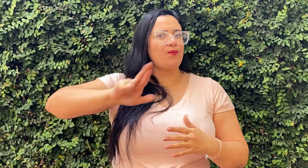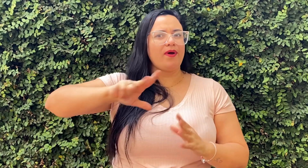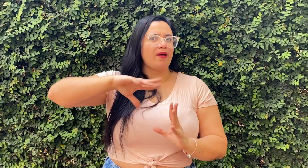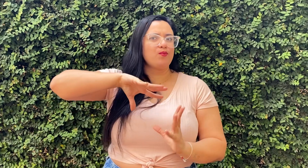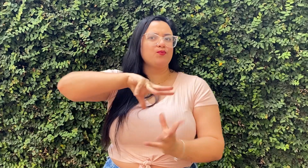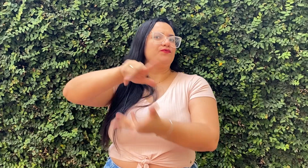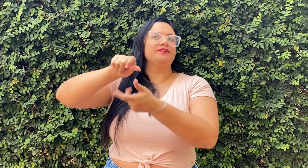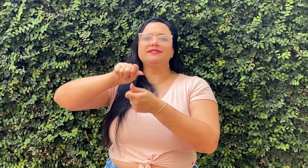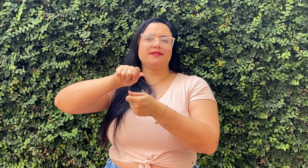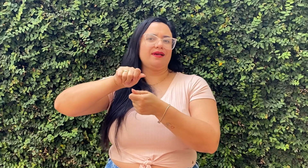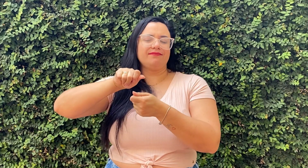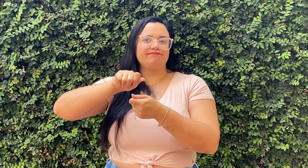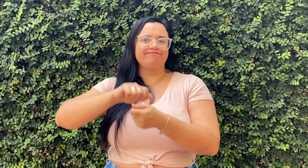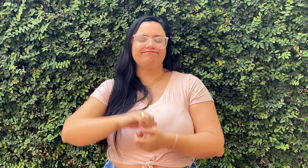universal.